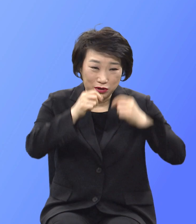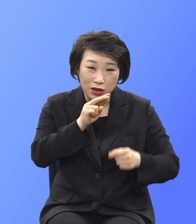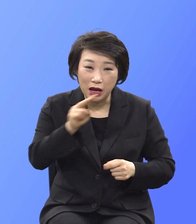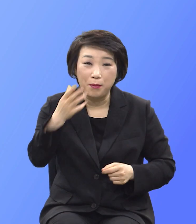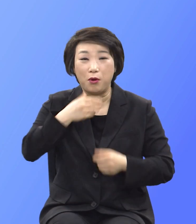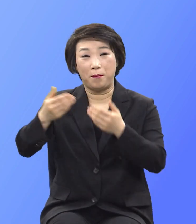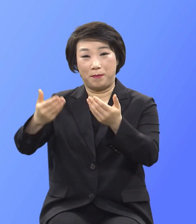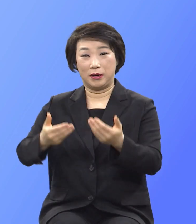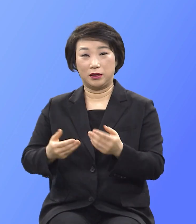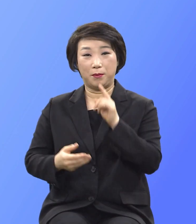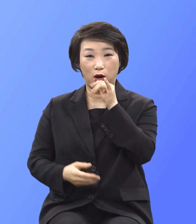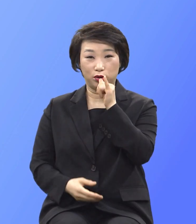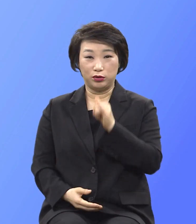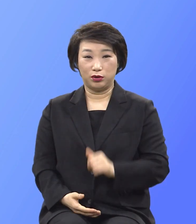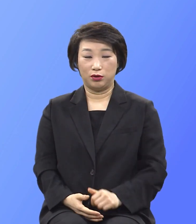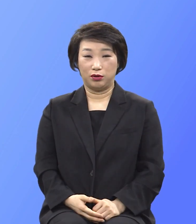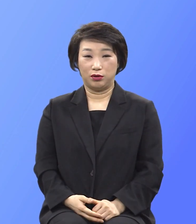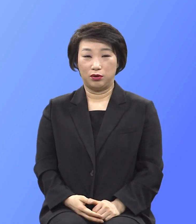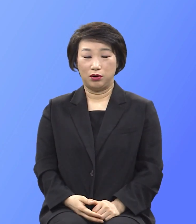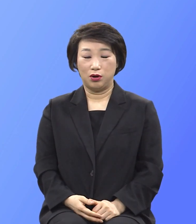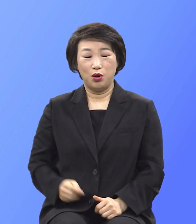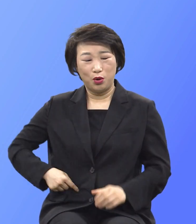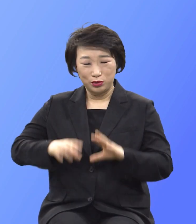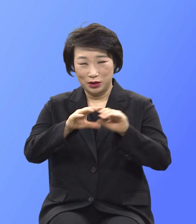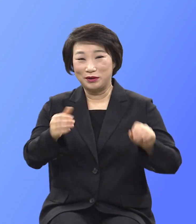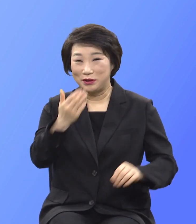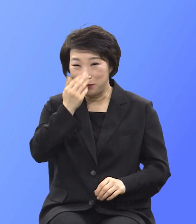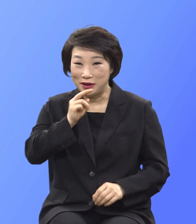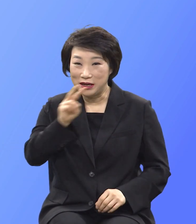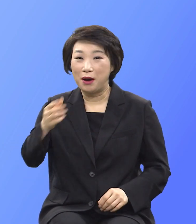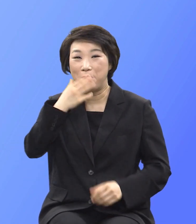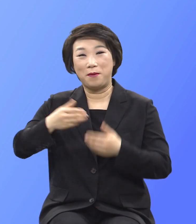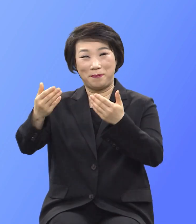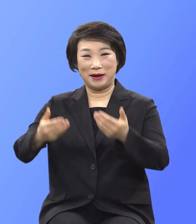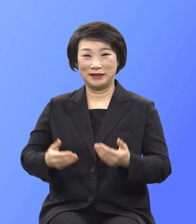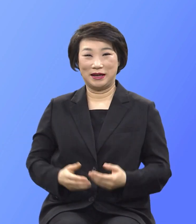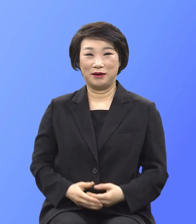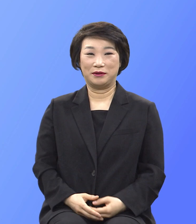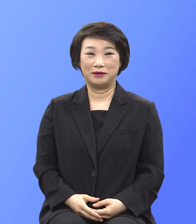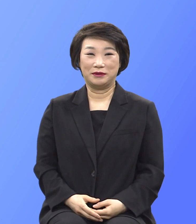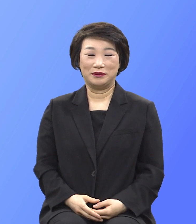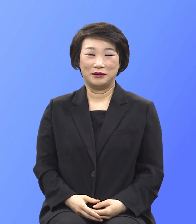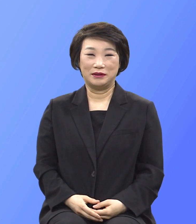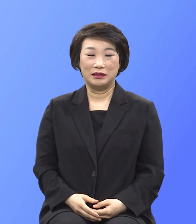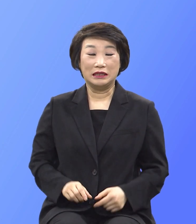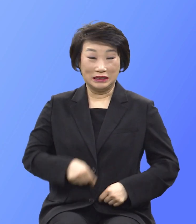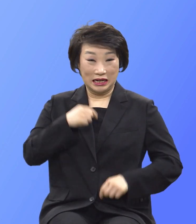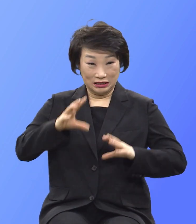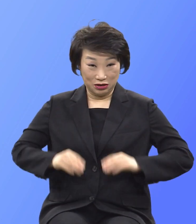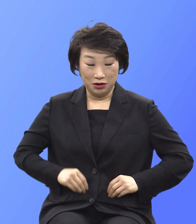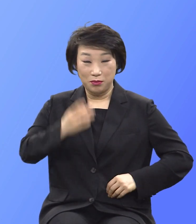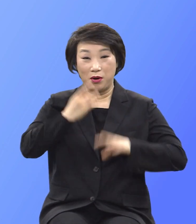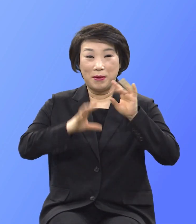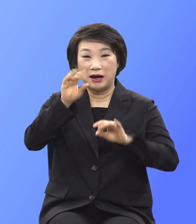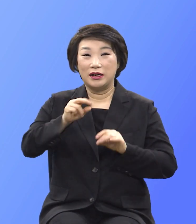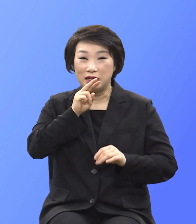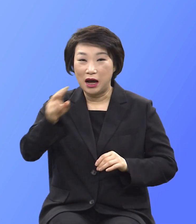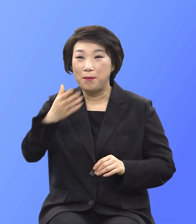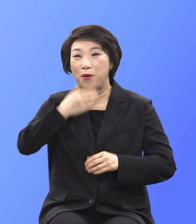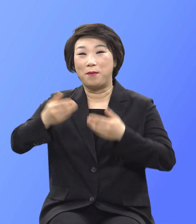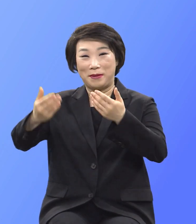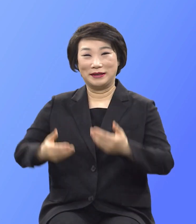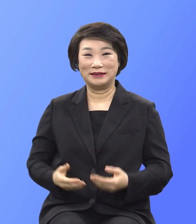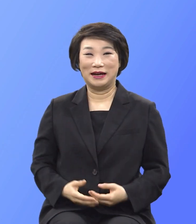복이 있다고 말이야. 온유하고 겸손해야 복이 있다고 말이야. 위에 줄이고 목말라야 복이